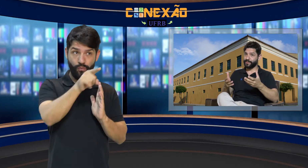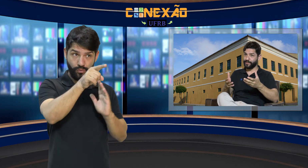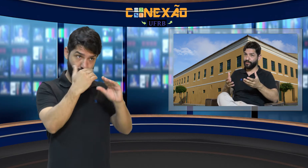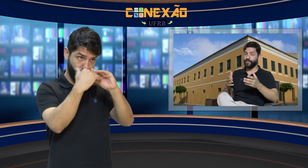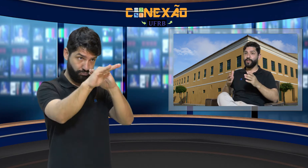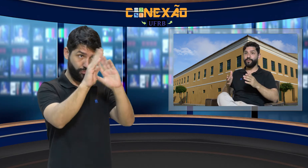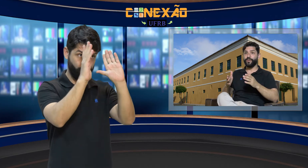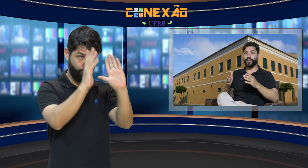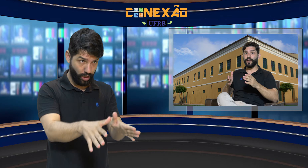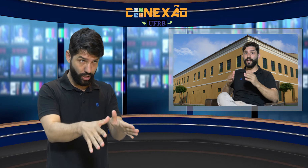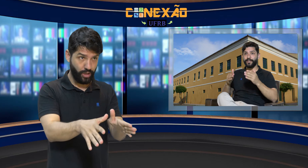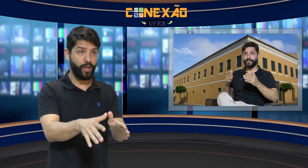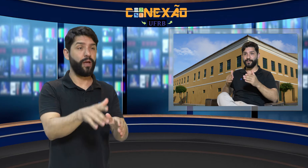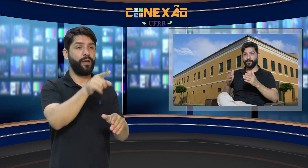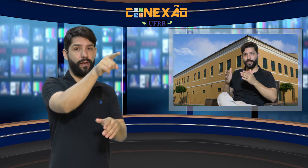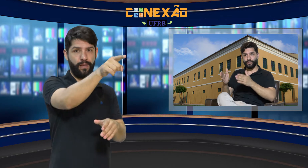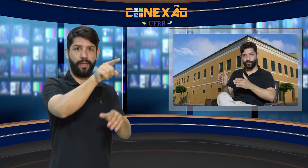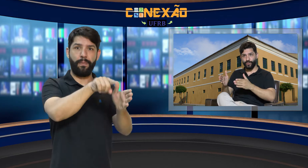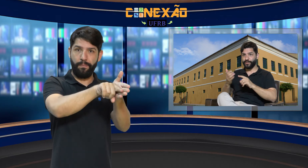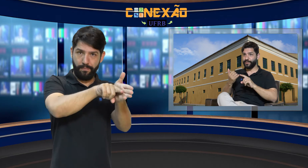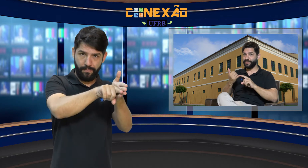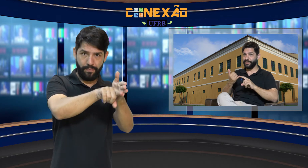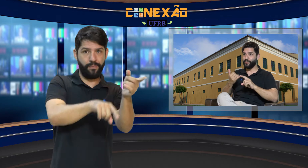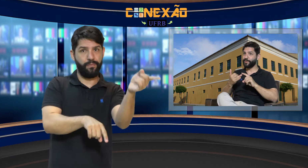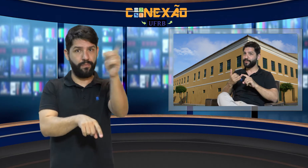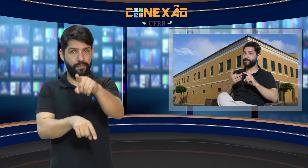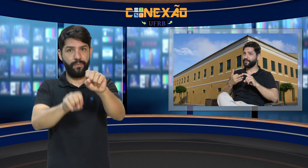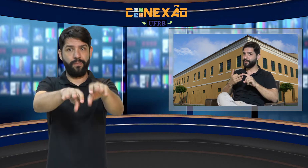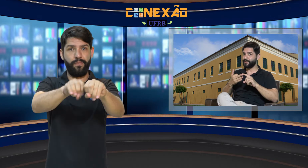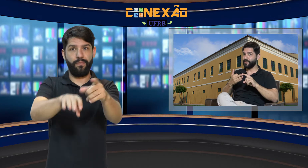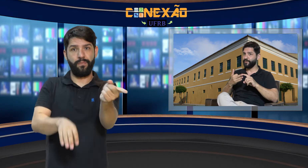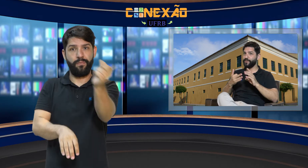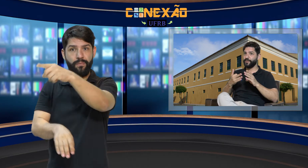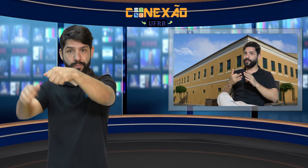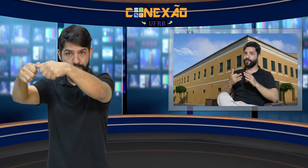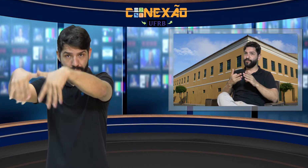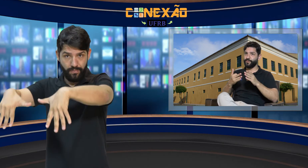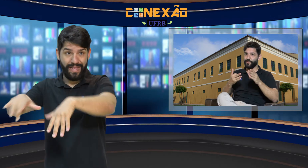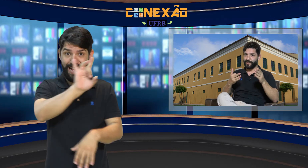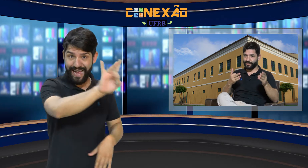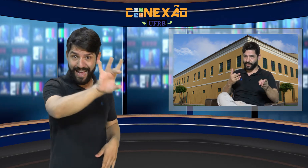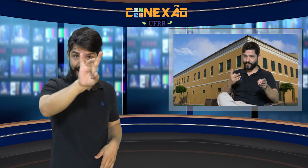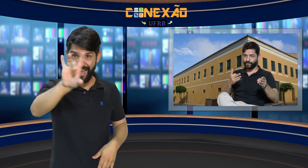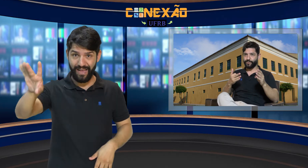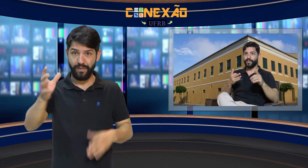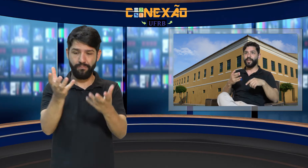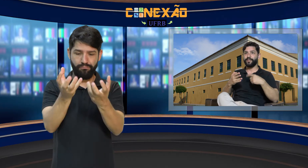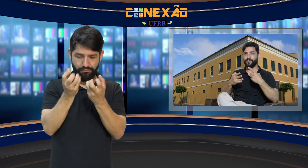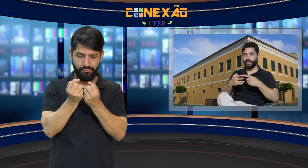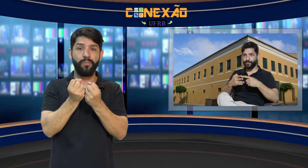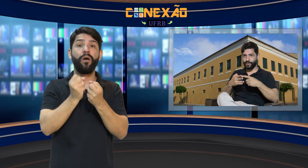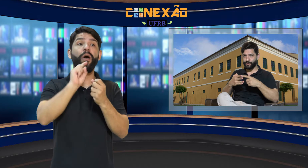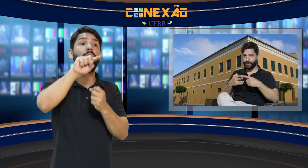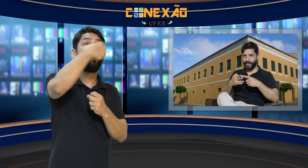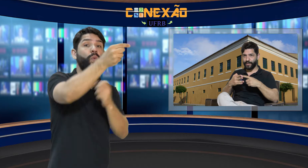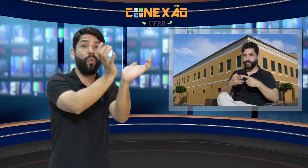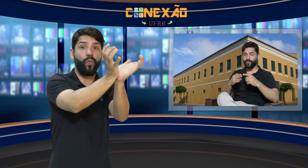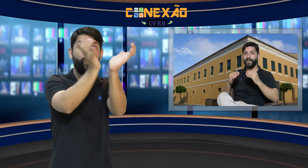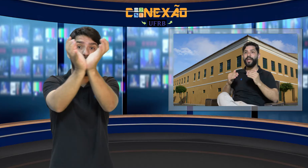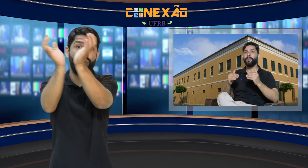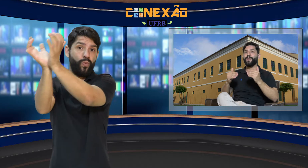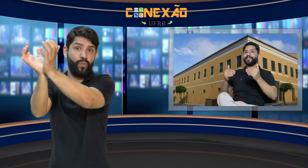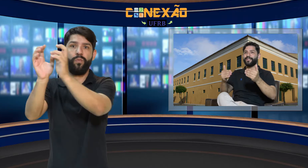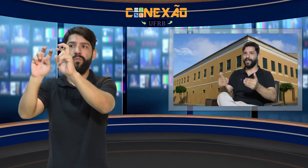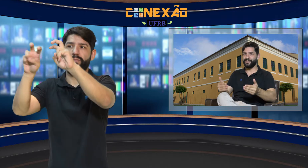a orientação foi que esses gestores de ensino, pesquisa e extensão nos diferentes centros, também o gestor